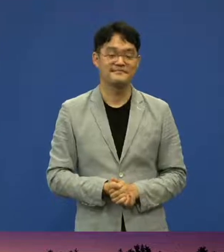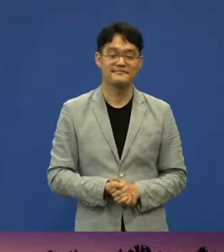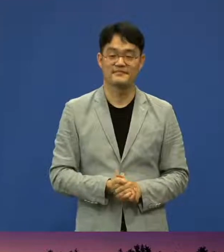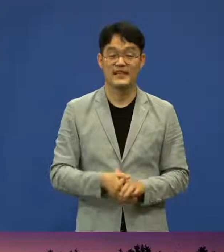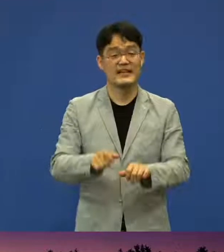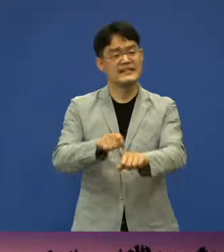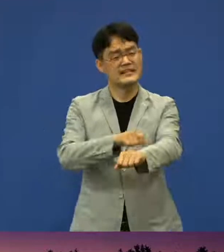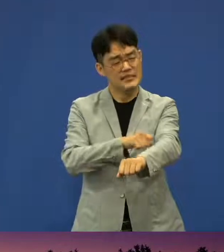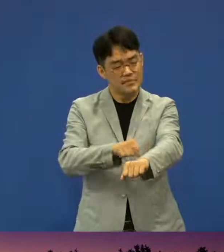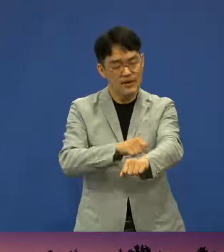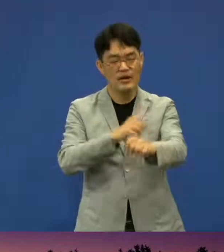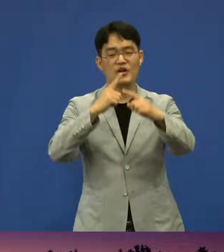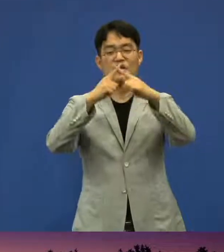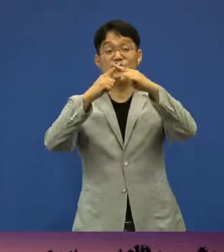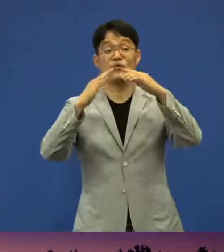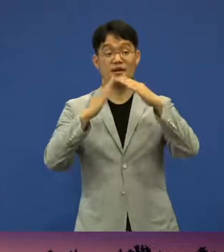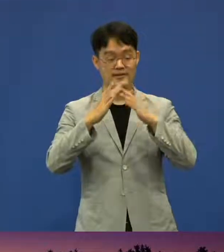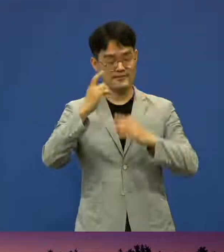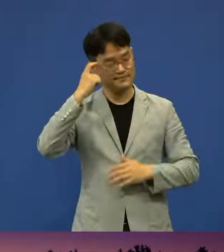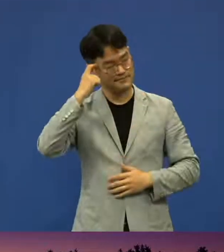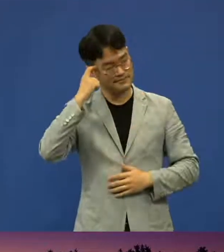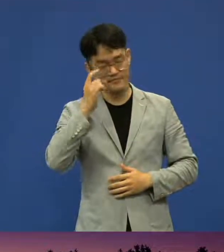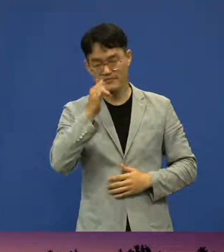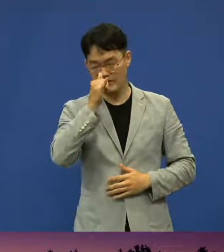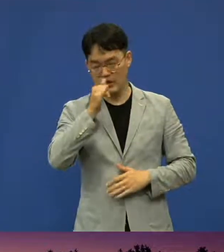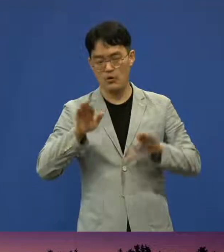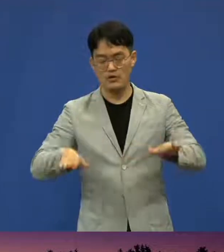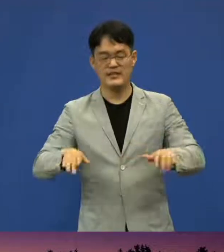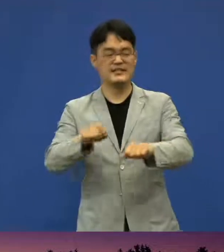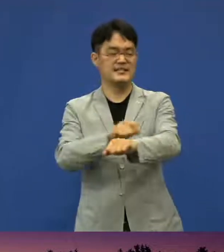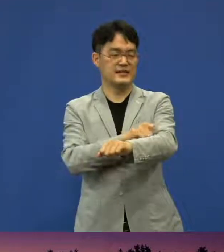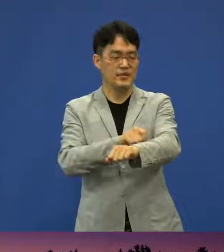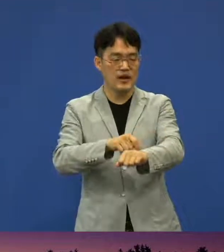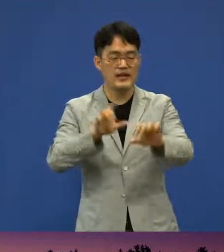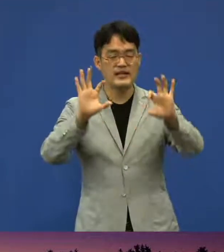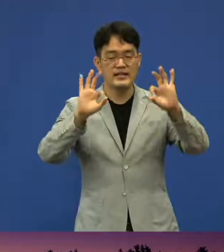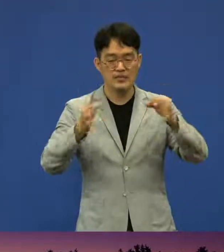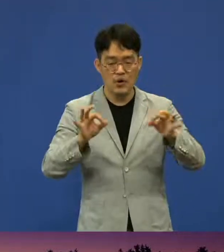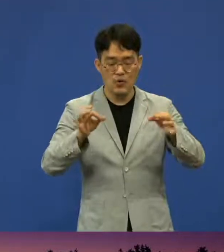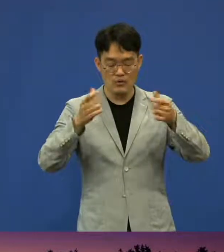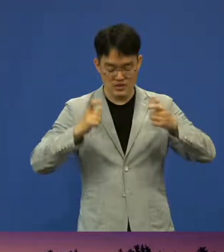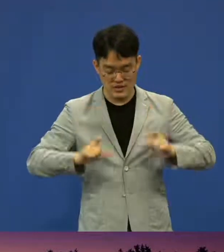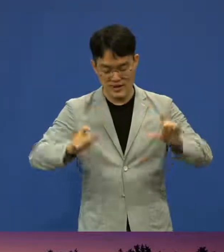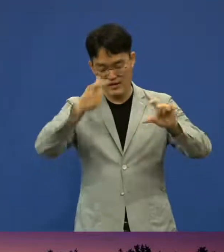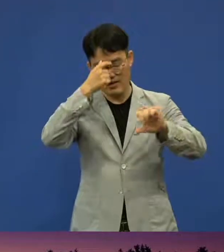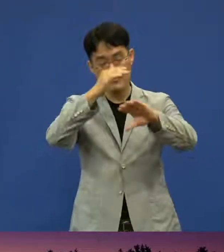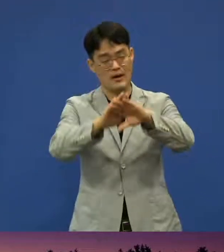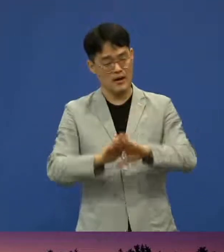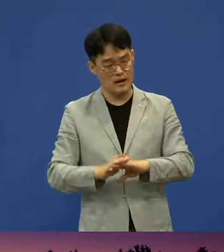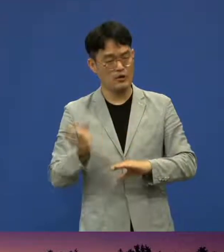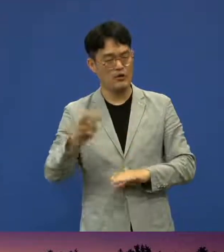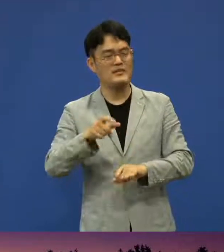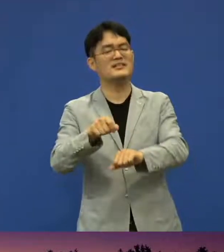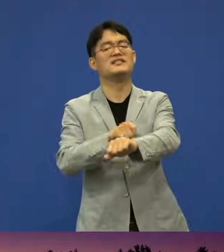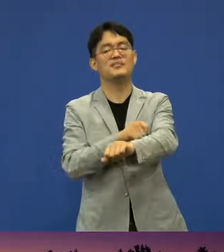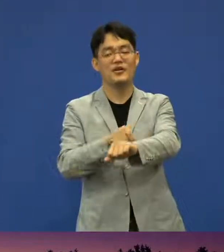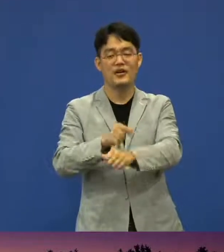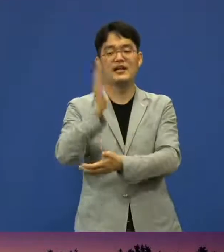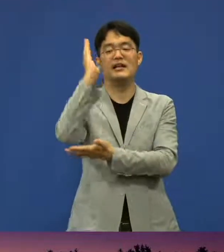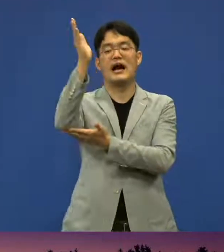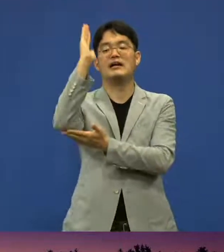특별한 교회라는 생각이 들어요. 그렇죠? 네, 오늘 또 특별한 금요일이라는 생각이 들고, 그래서 특별한 강사가